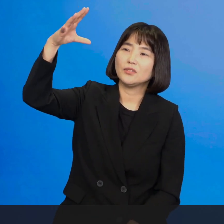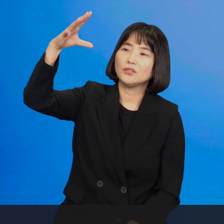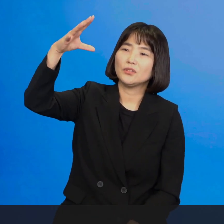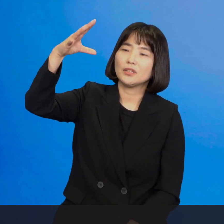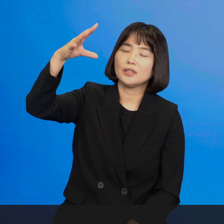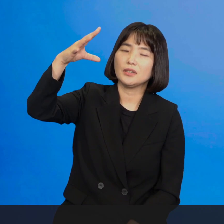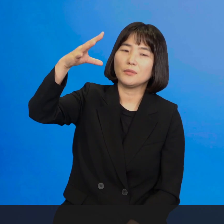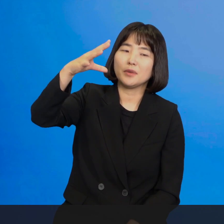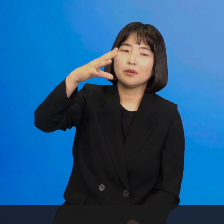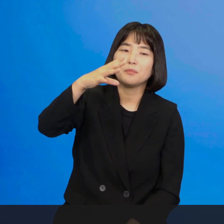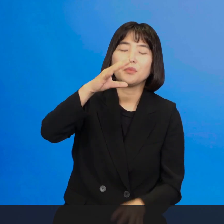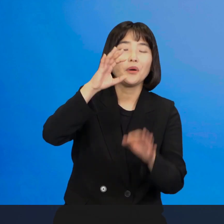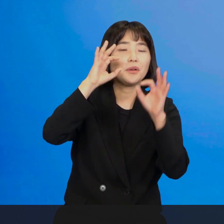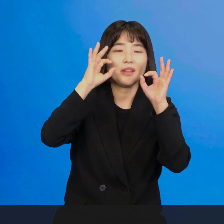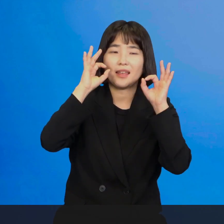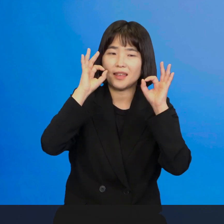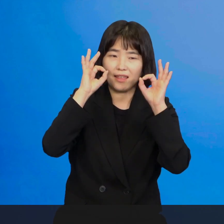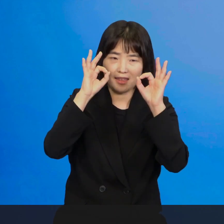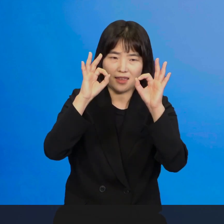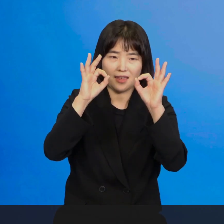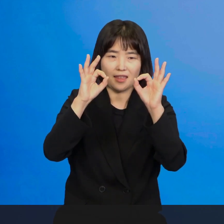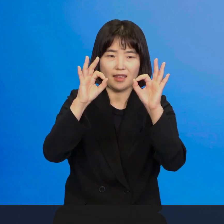한 줄기 빛